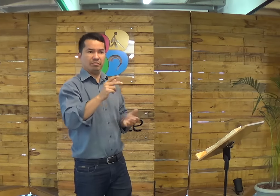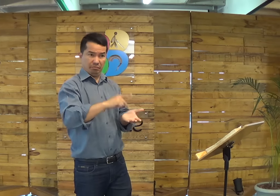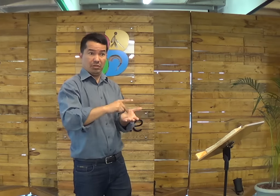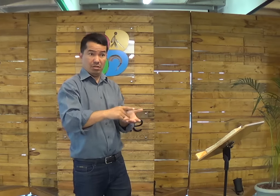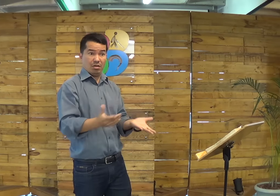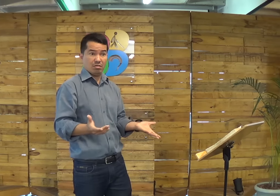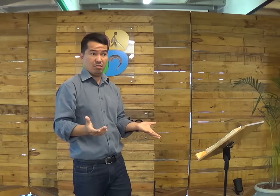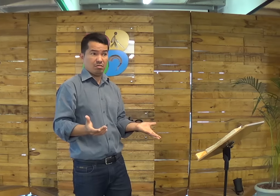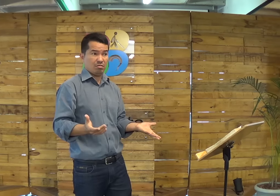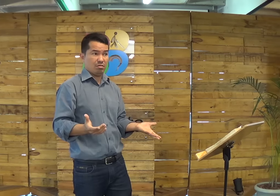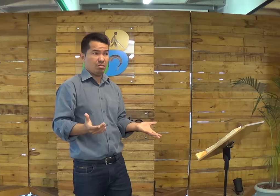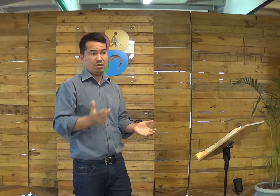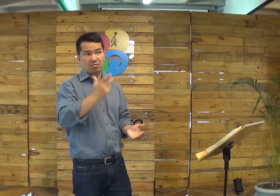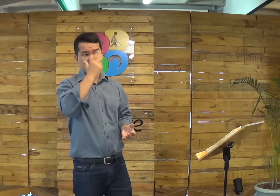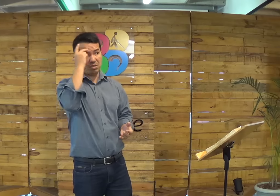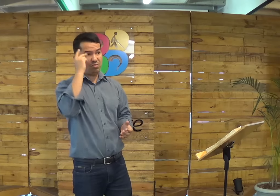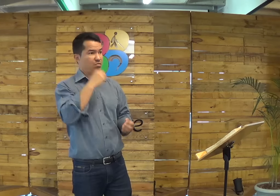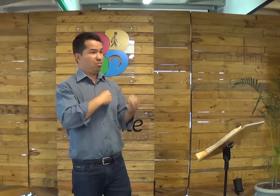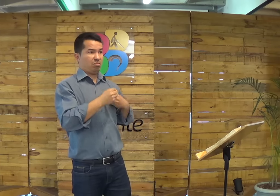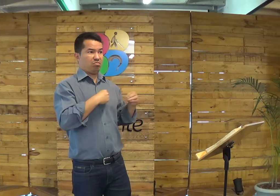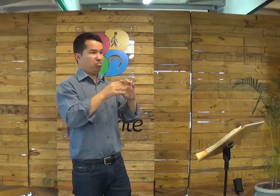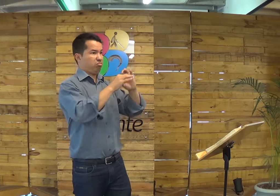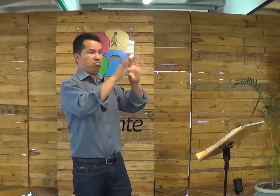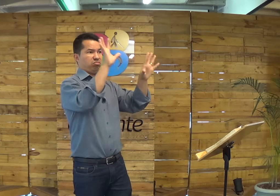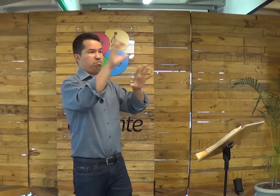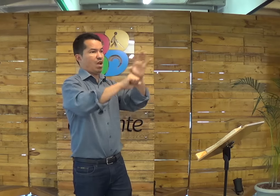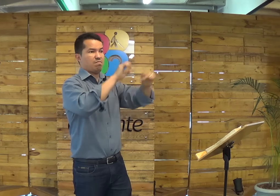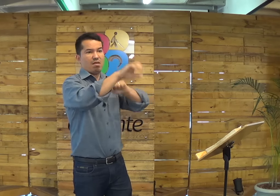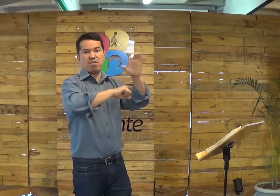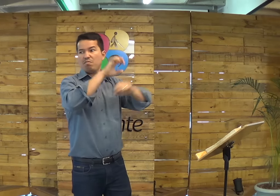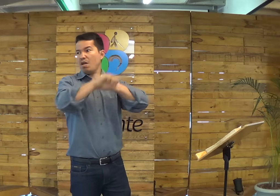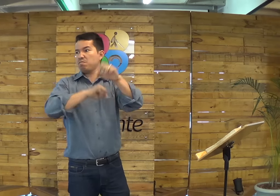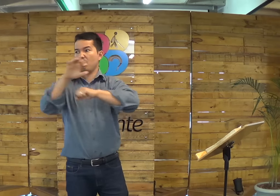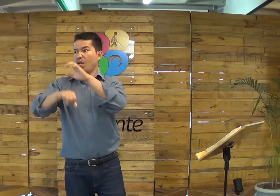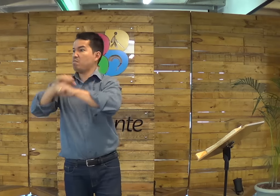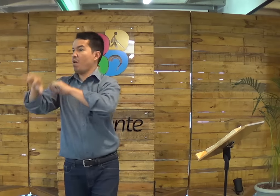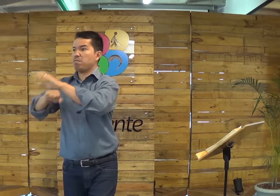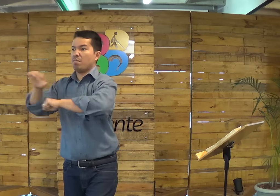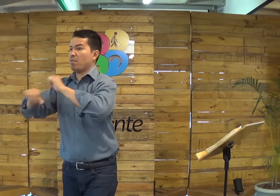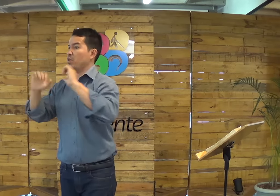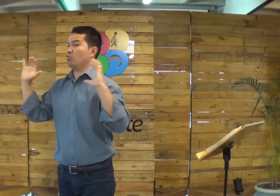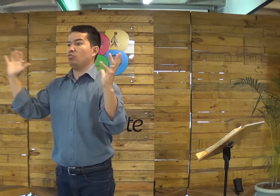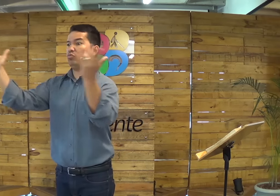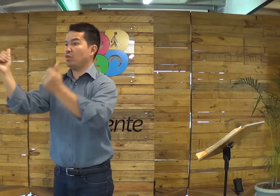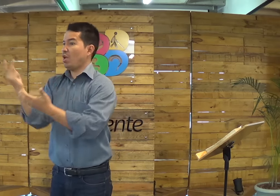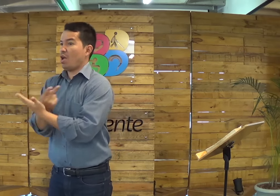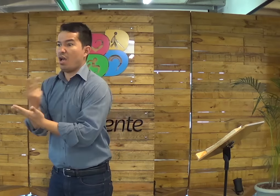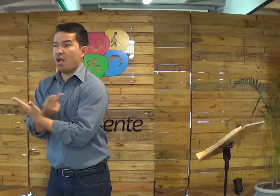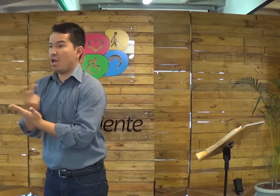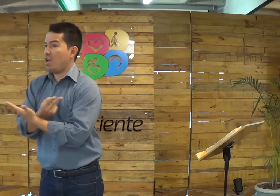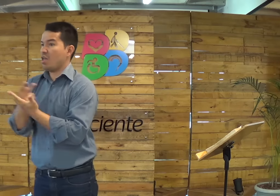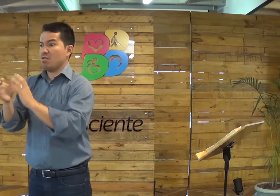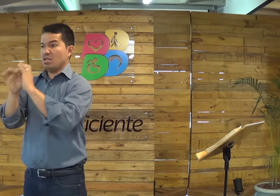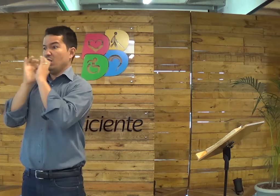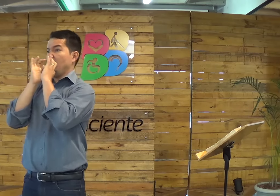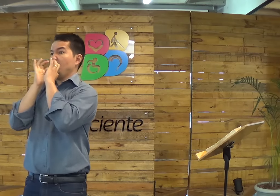estava horrível não é verdade né ali a Bíblia fala que as pessoas estavam né num libertinagem com os pecados fazendo